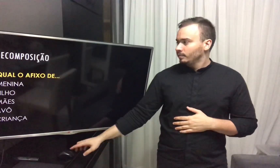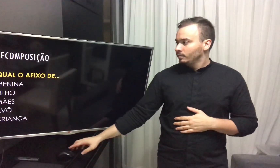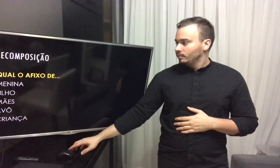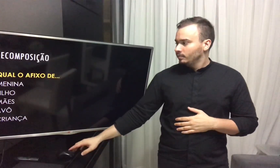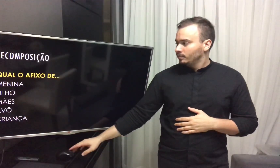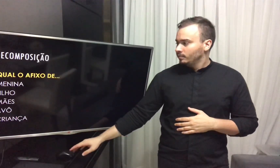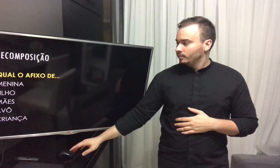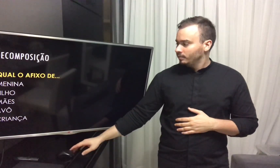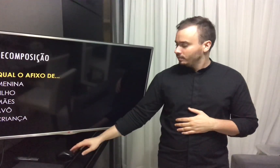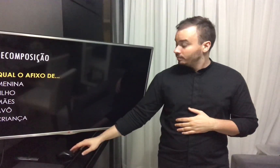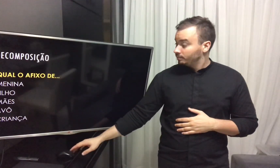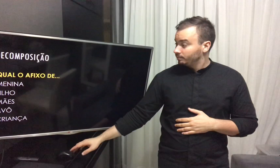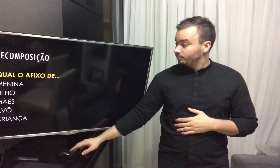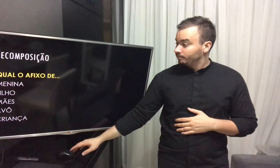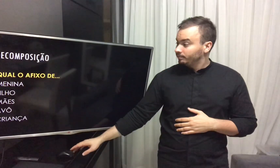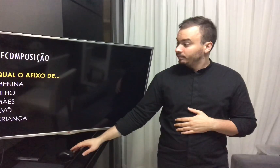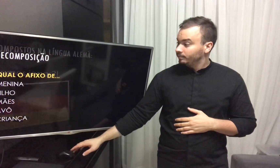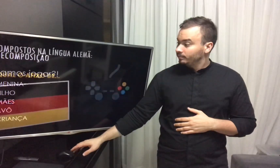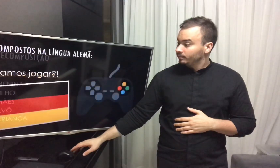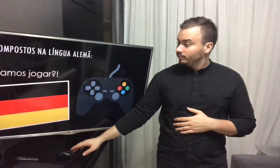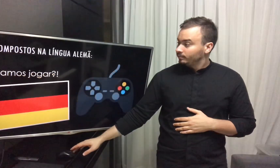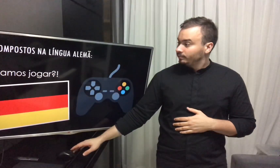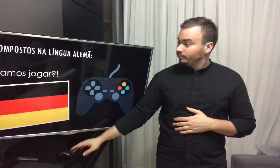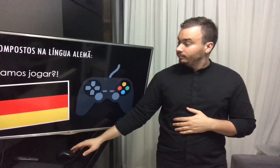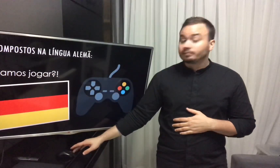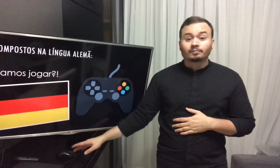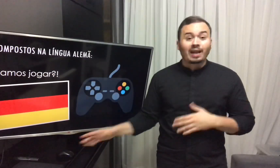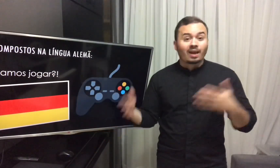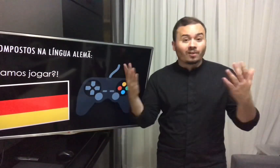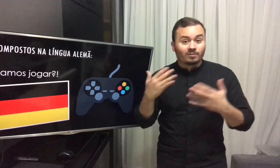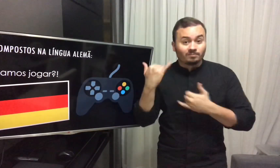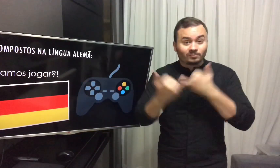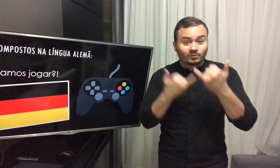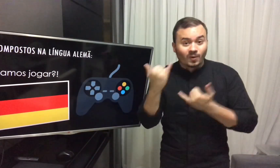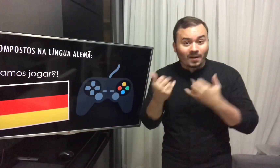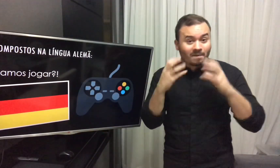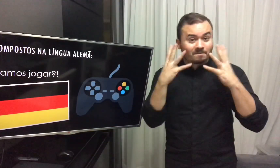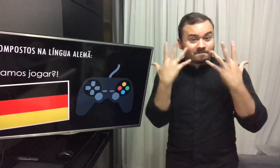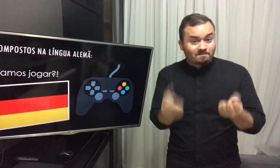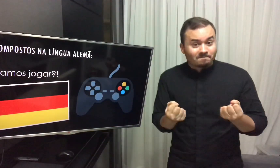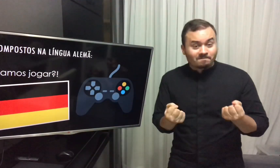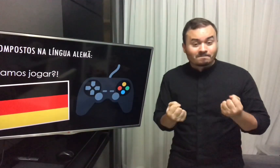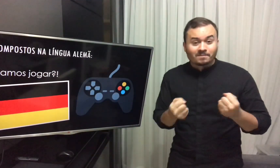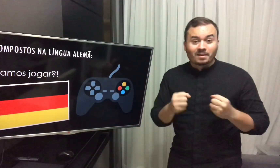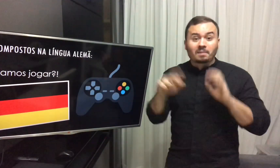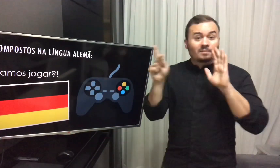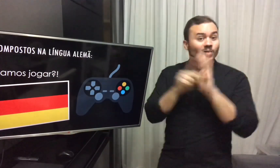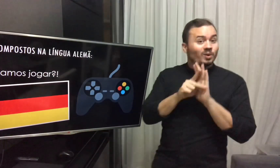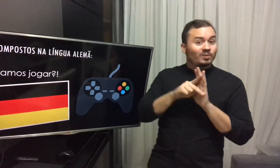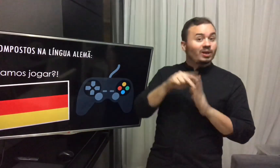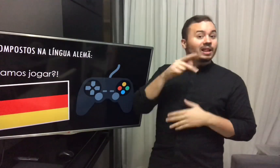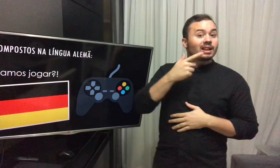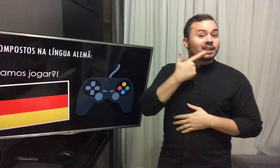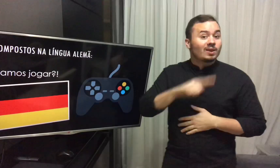um pouquinho, né? Existe alofones para esse sinal. Vamos jogar um jogo agora?